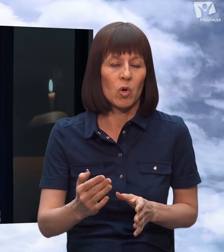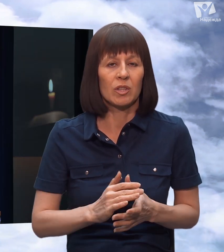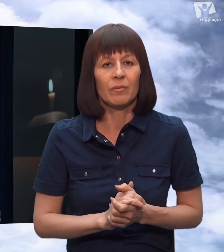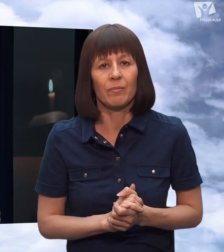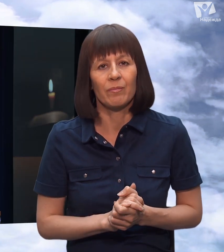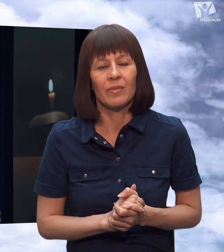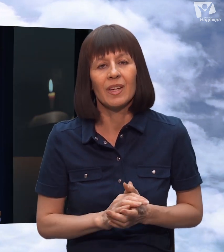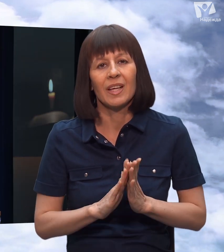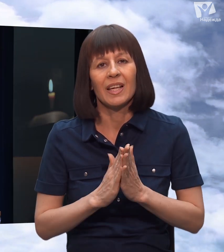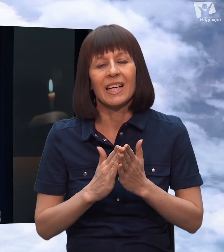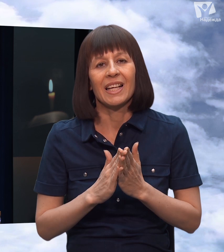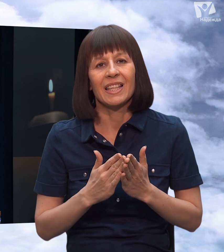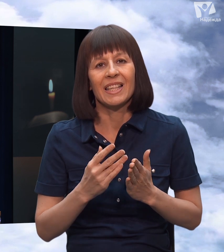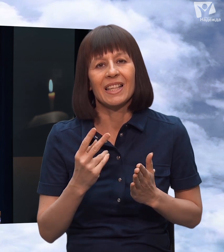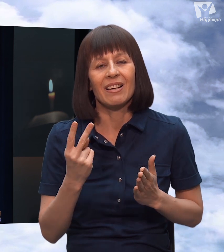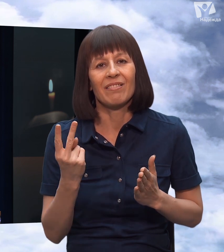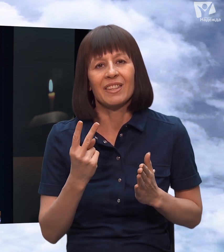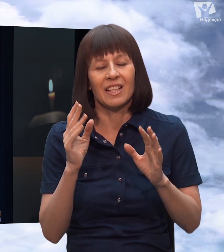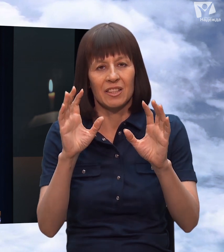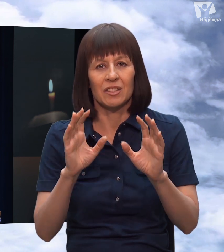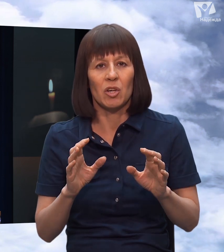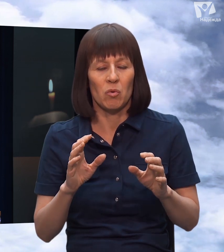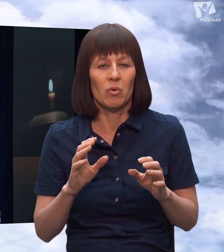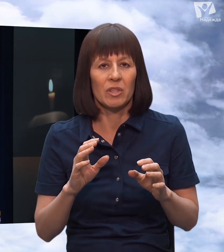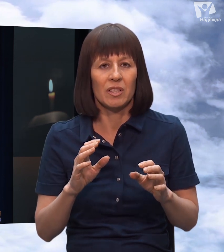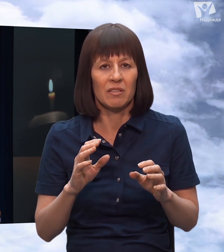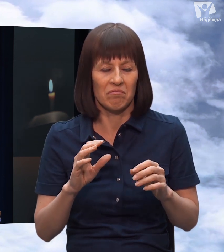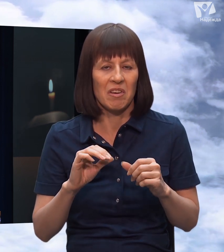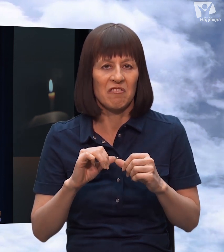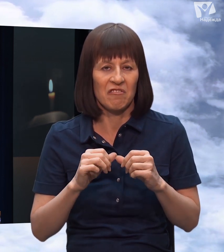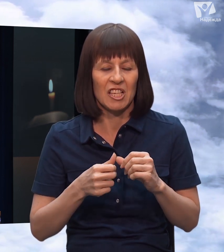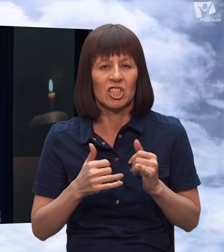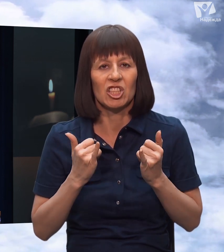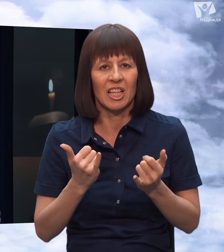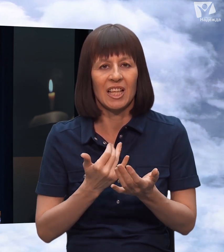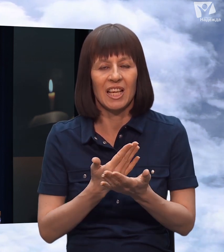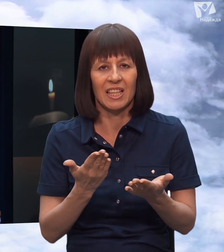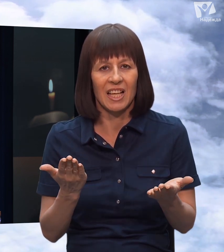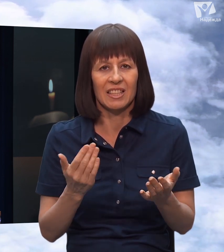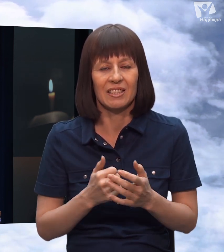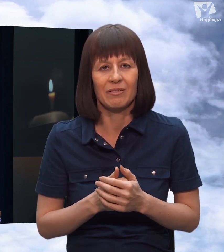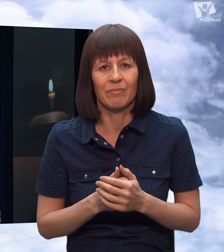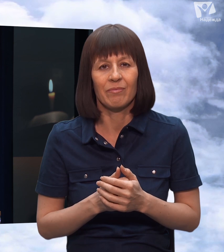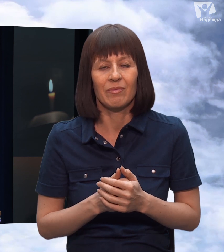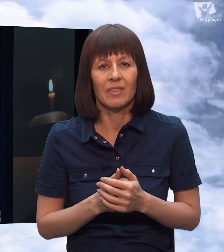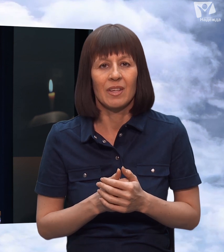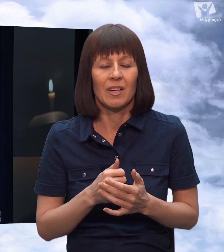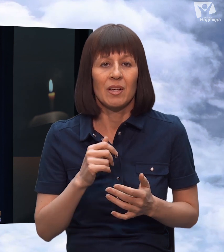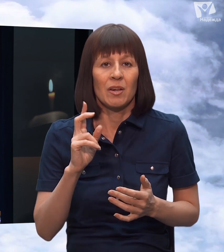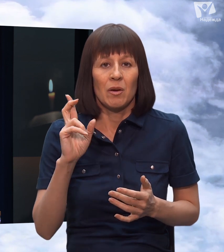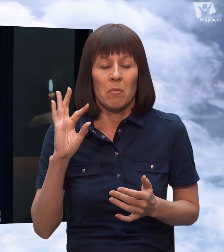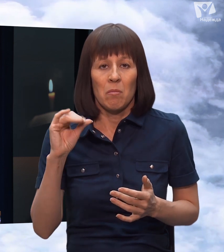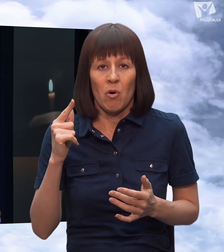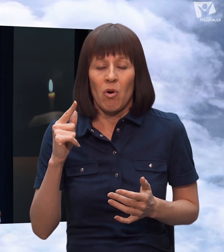как бы эта книга будет мне кажется вечно да как и все священное писание потому что моисея или